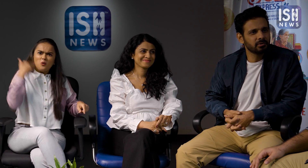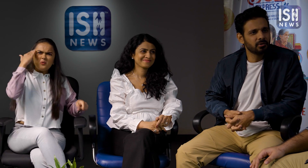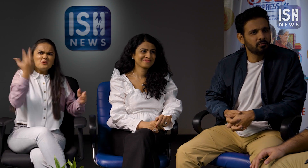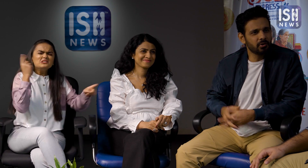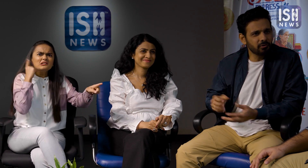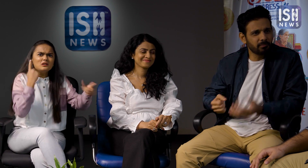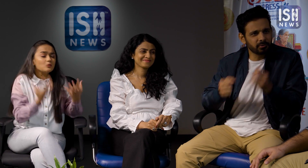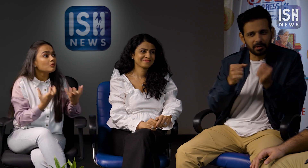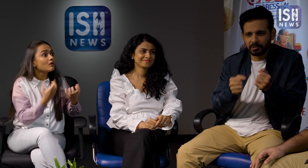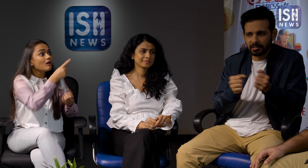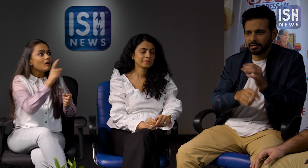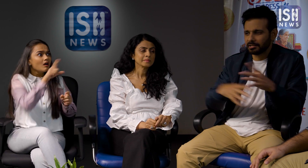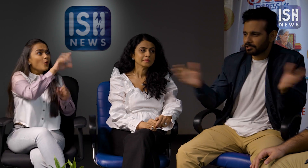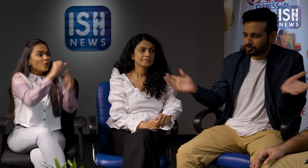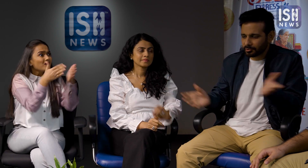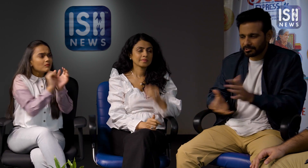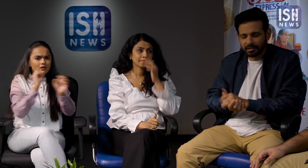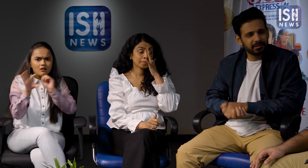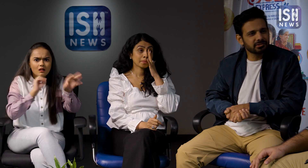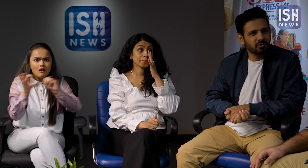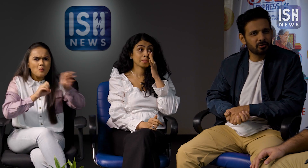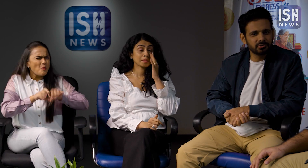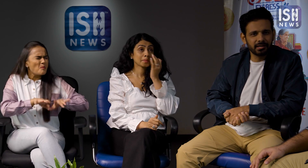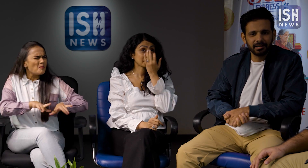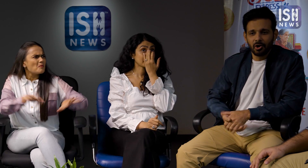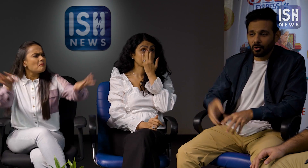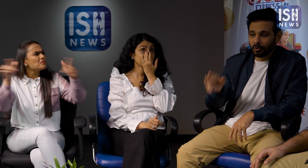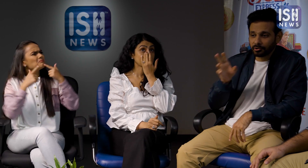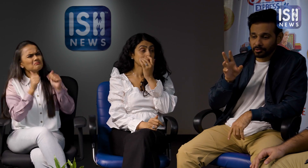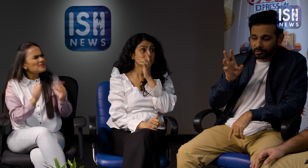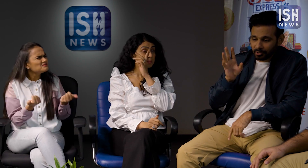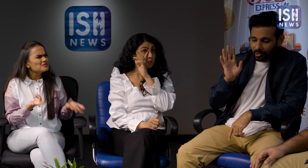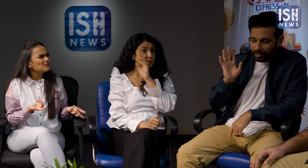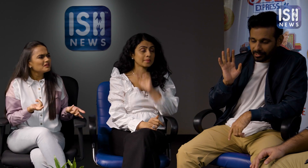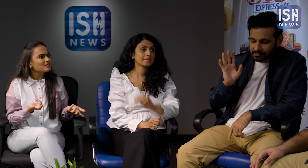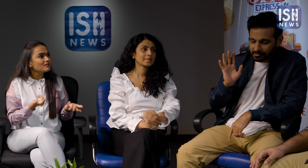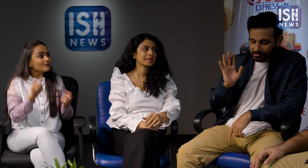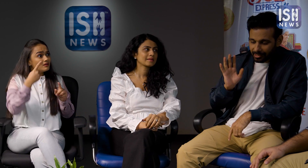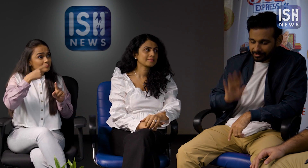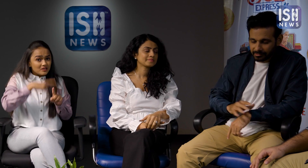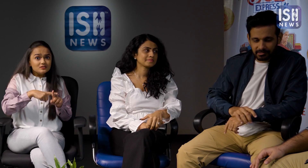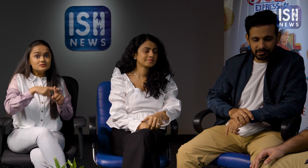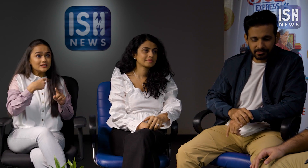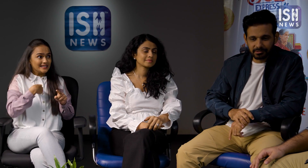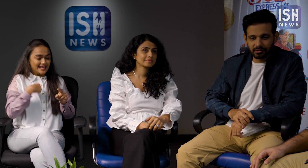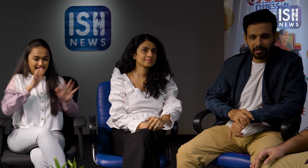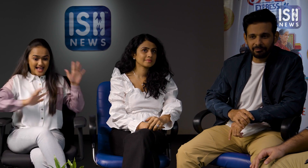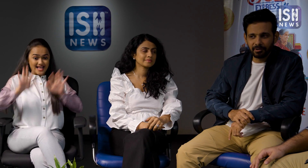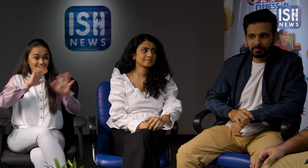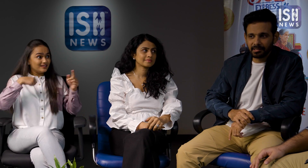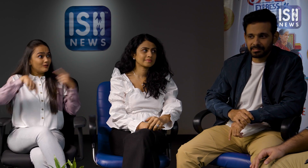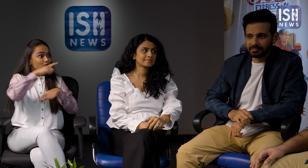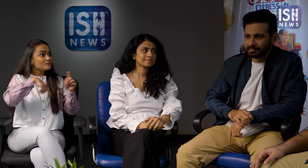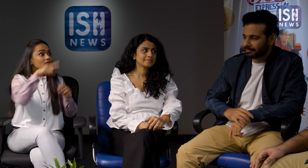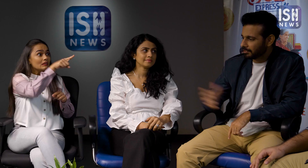है. वर्ड ऑफ माउथ आपकी ये स्टोरीज का इतना स्ट्रॉन्ग हो जाए. और एज एक्टर्स यू ऑल